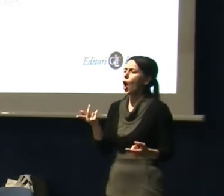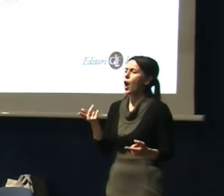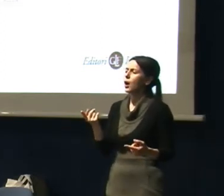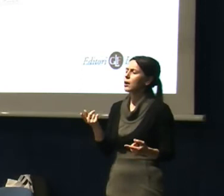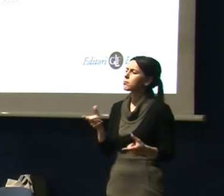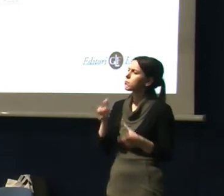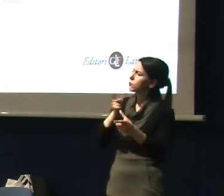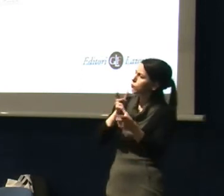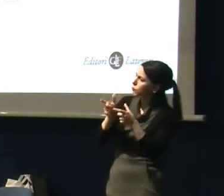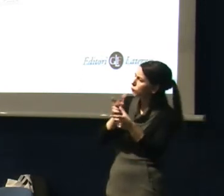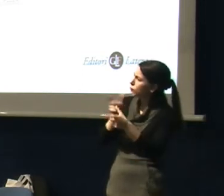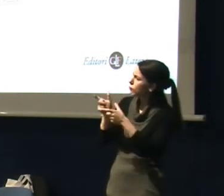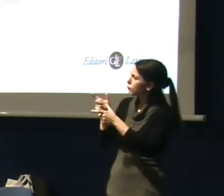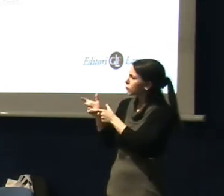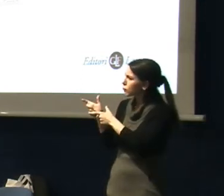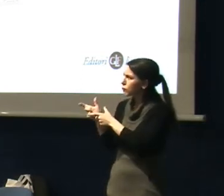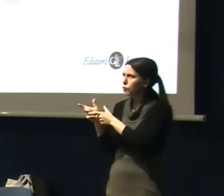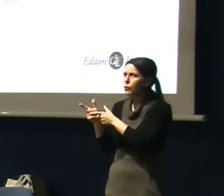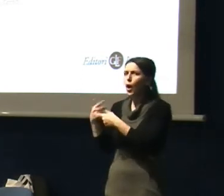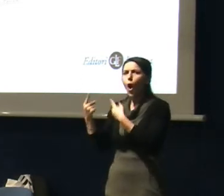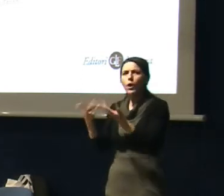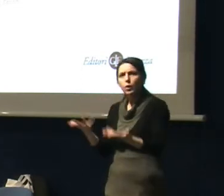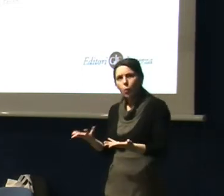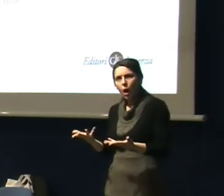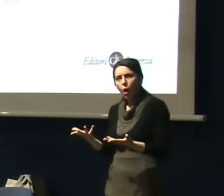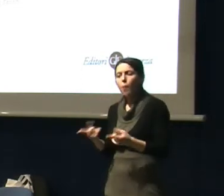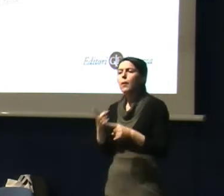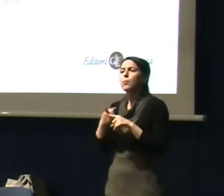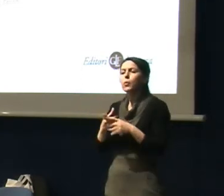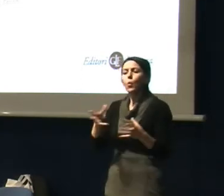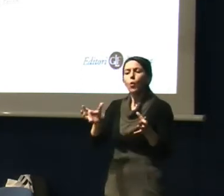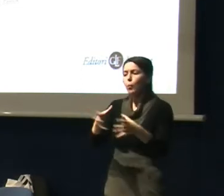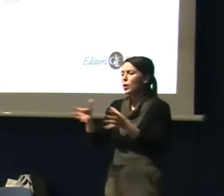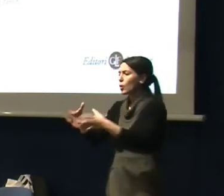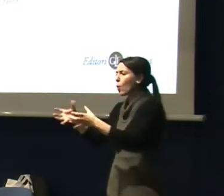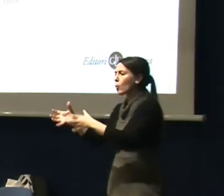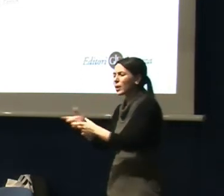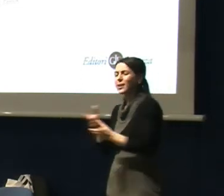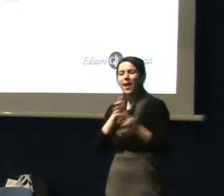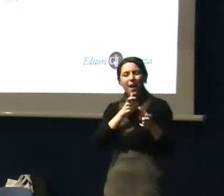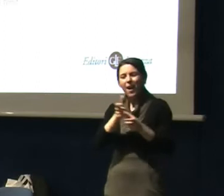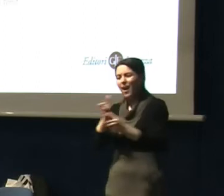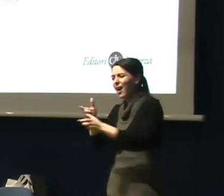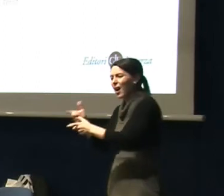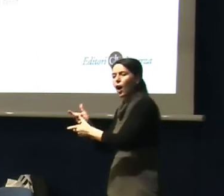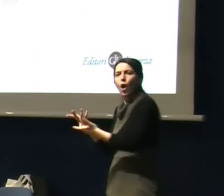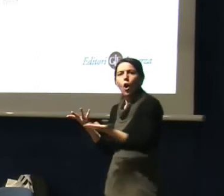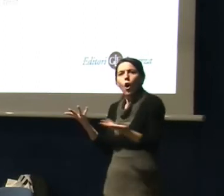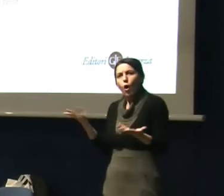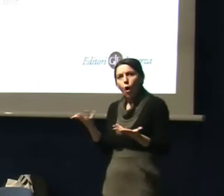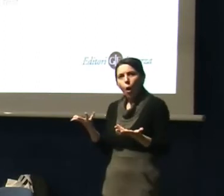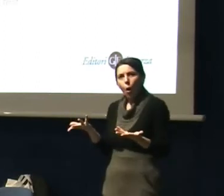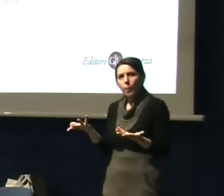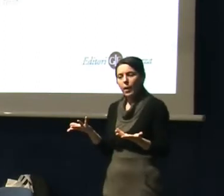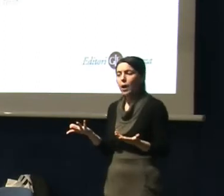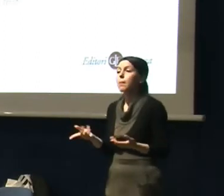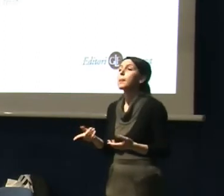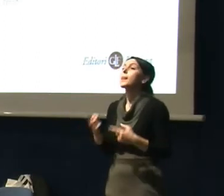di noi e tra diverse comunità e in una poi domanda finale come la democrazia